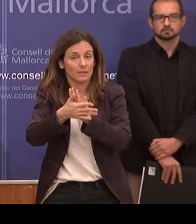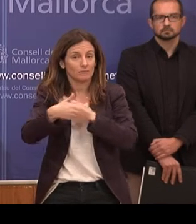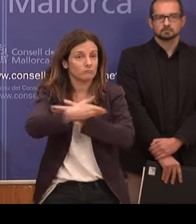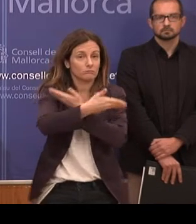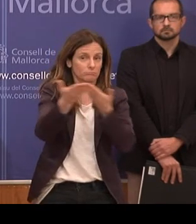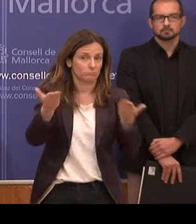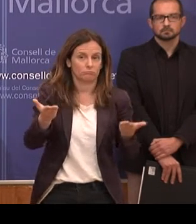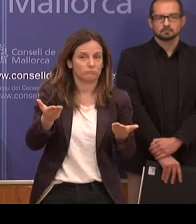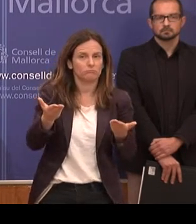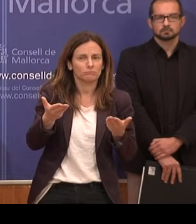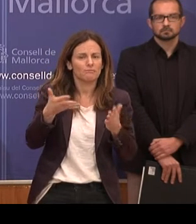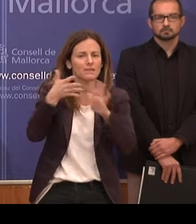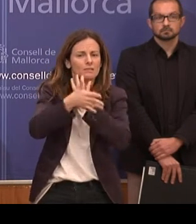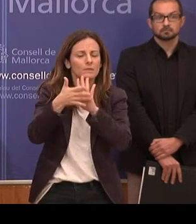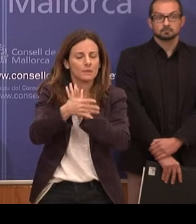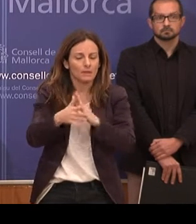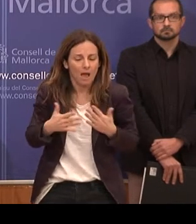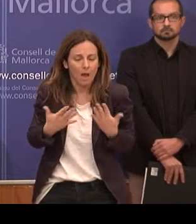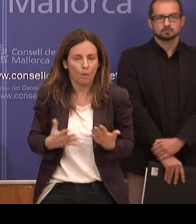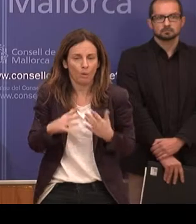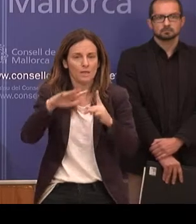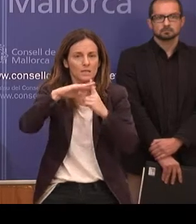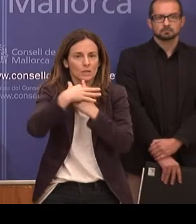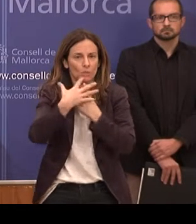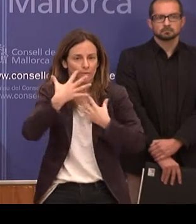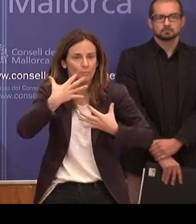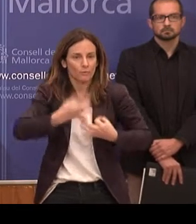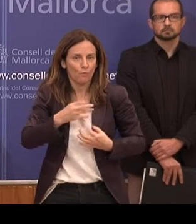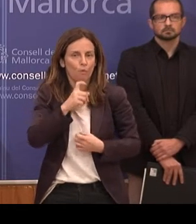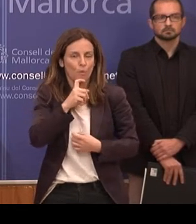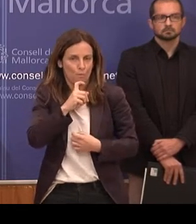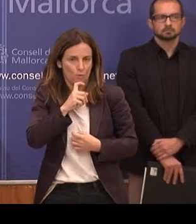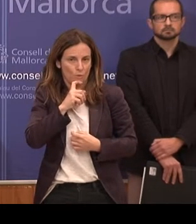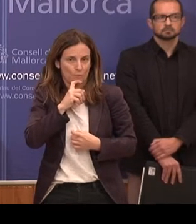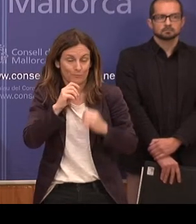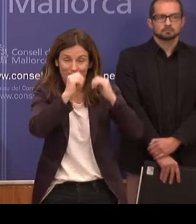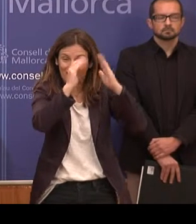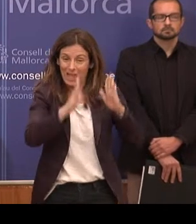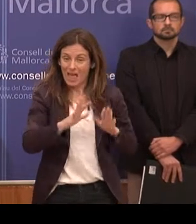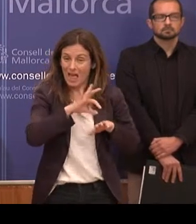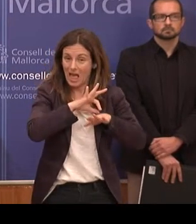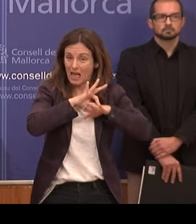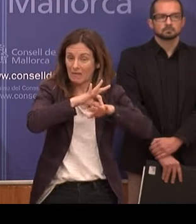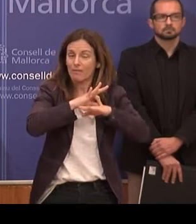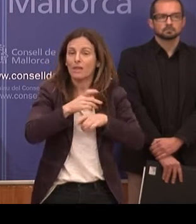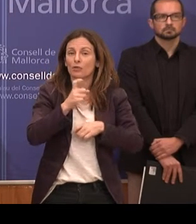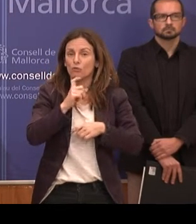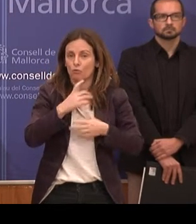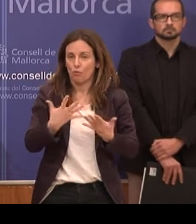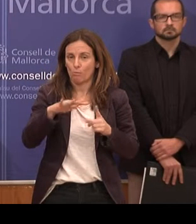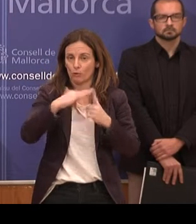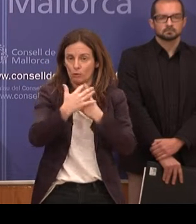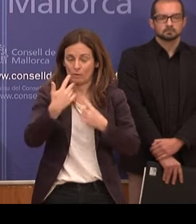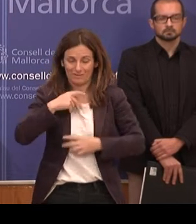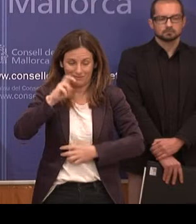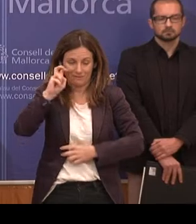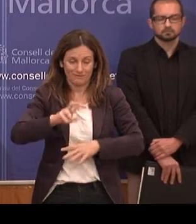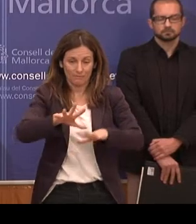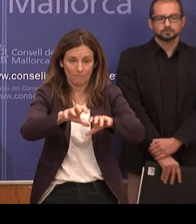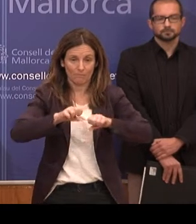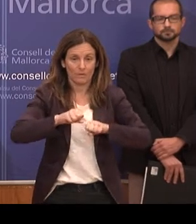és la difusió que varen fer aquest cap de setmana d'una paralització d'unes obres. Per tant, intentant que la difusió